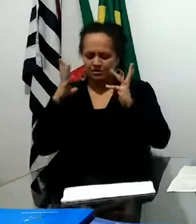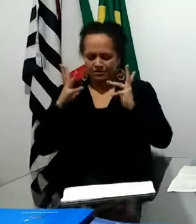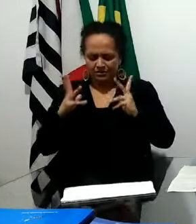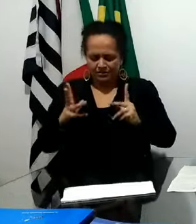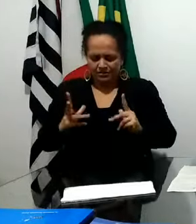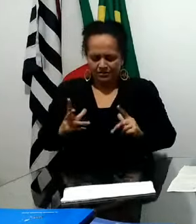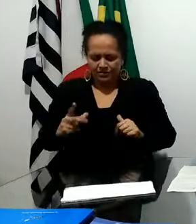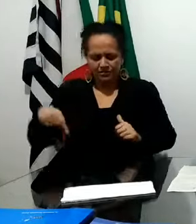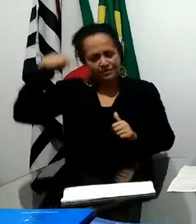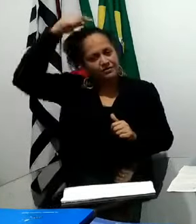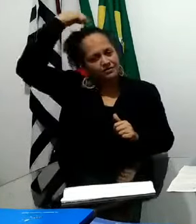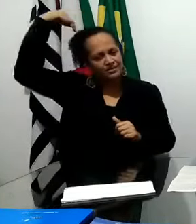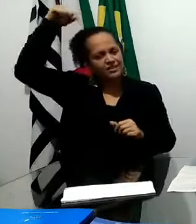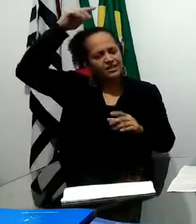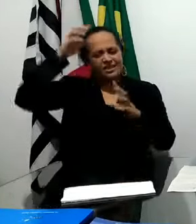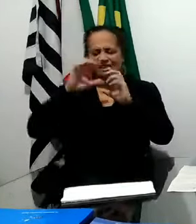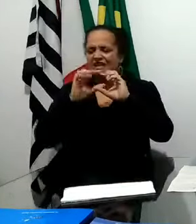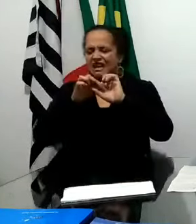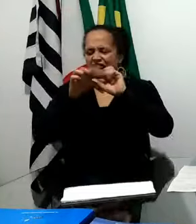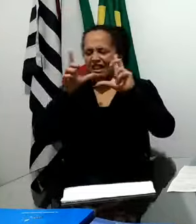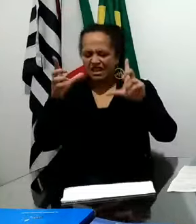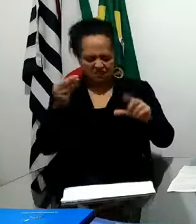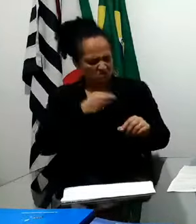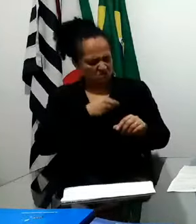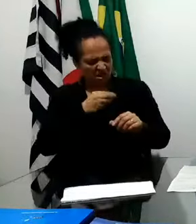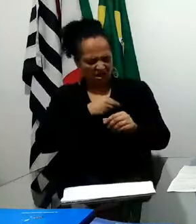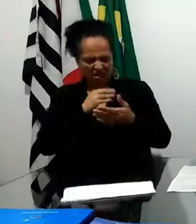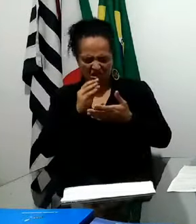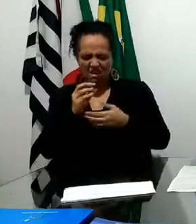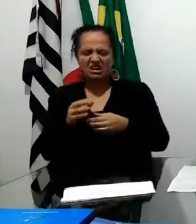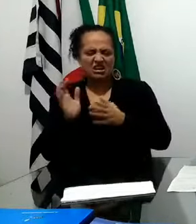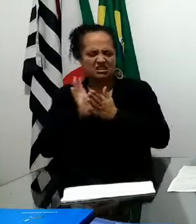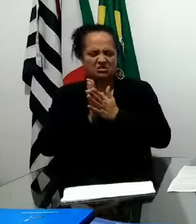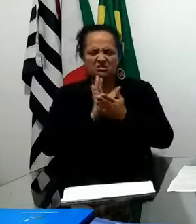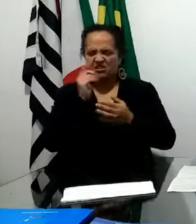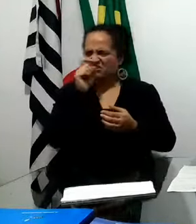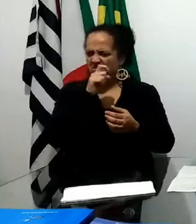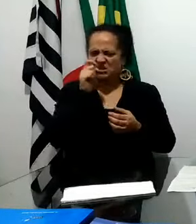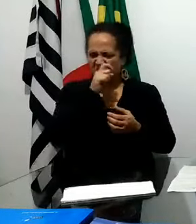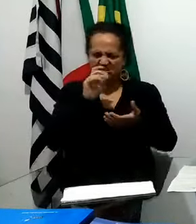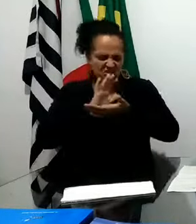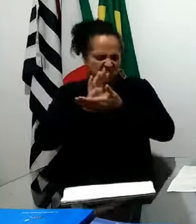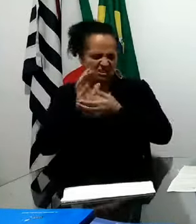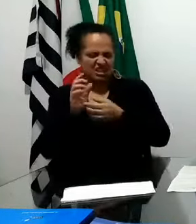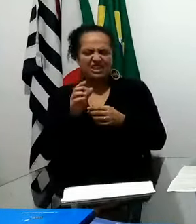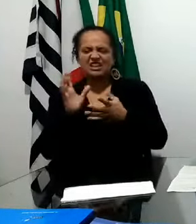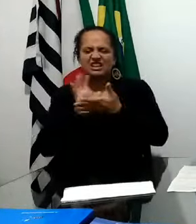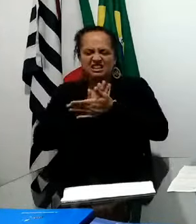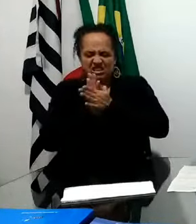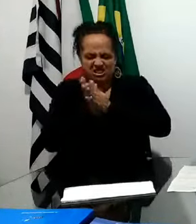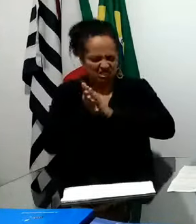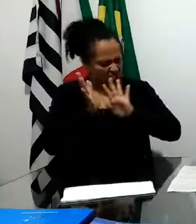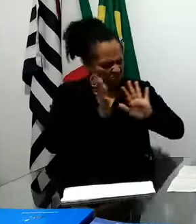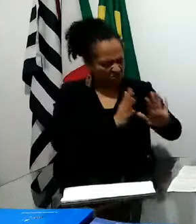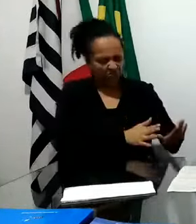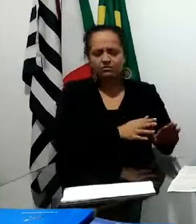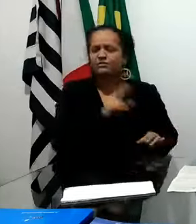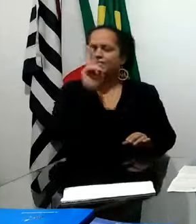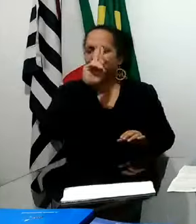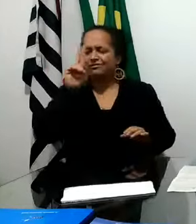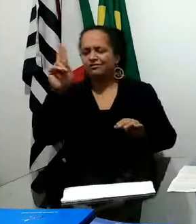de engano, filosofias mundanas, espíritos de religiosidade, carnalidade, frieza. Pai, em nome de